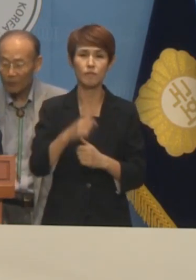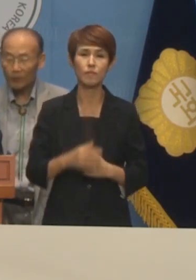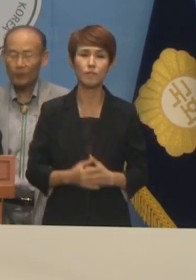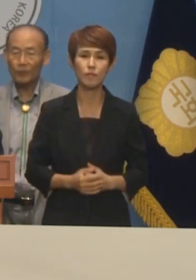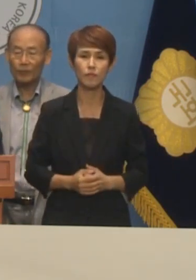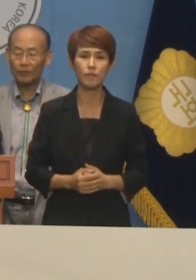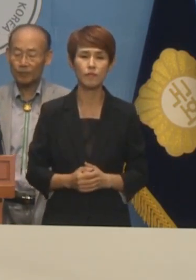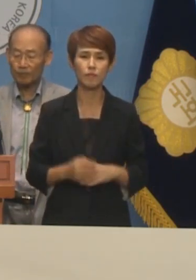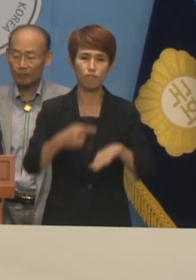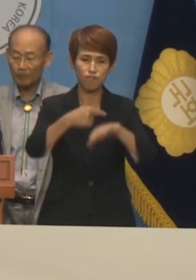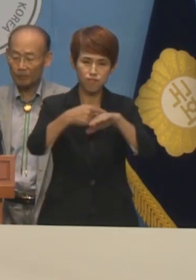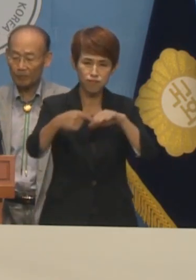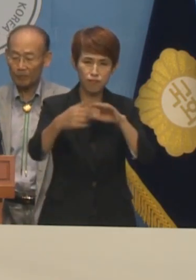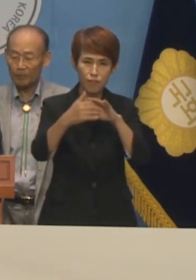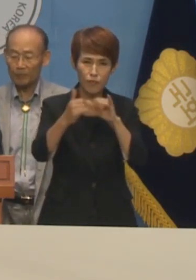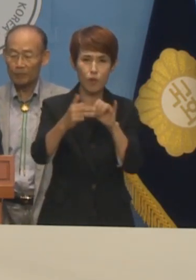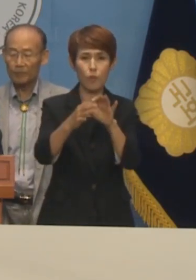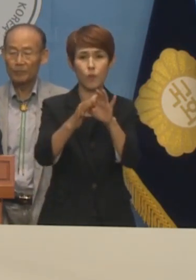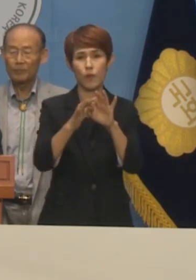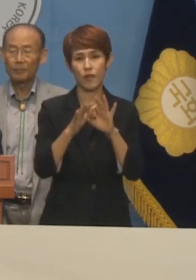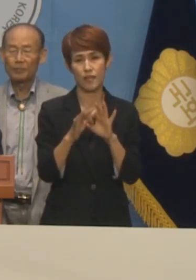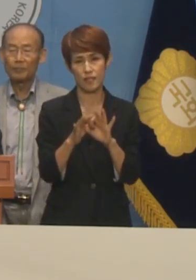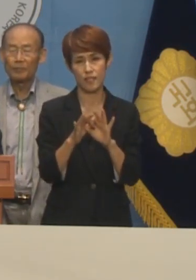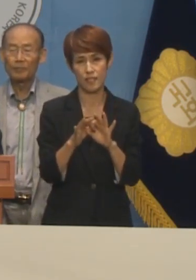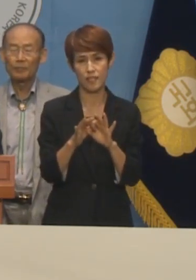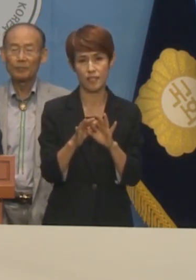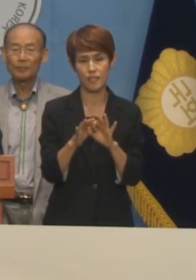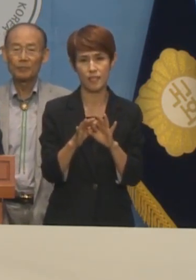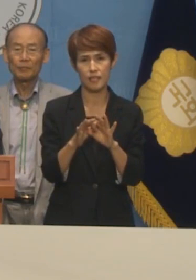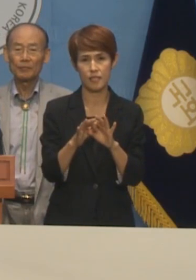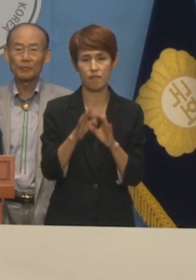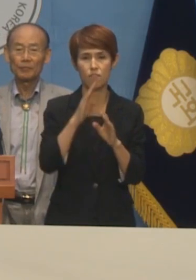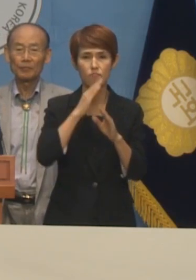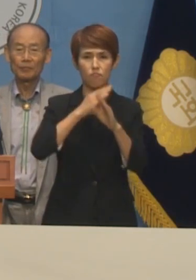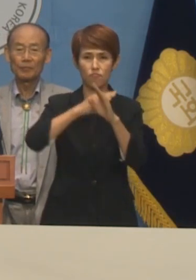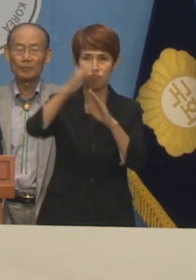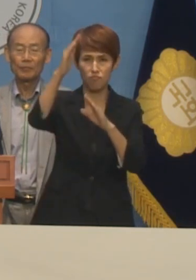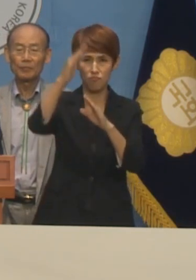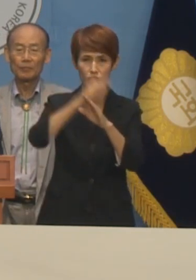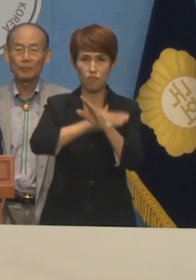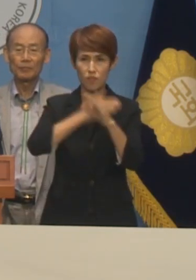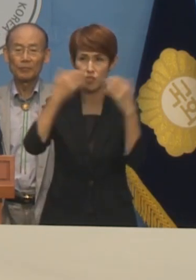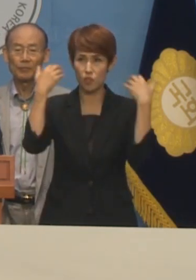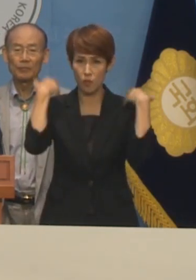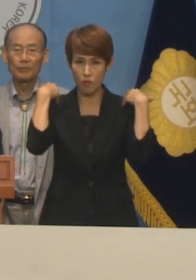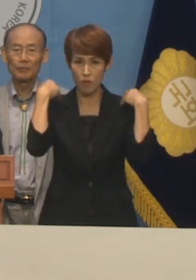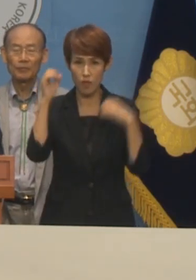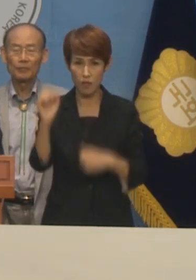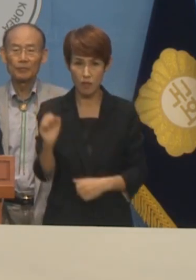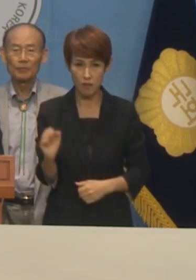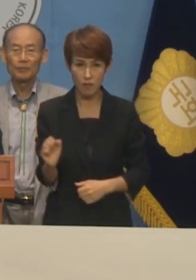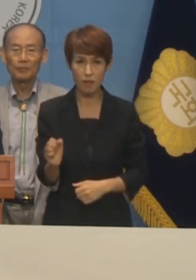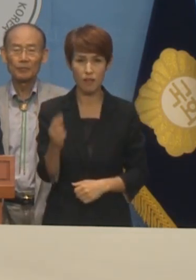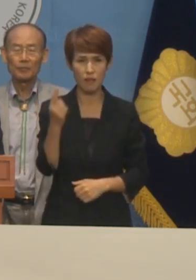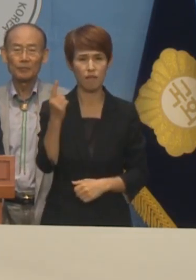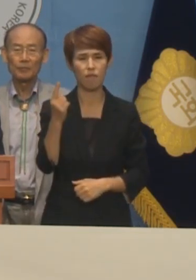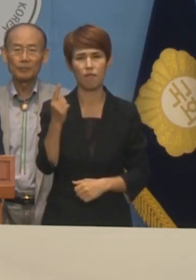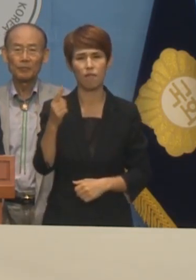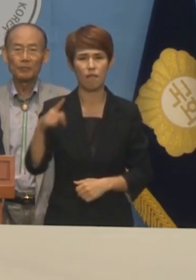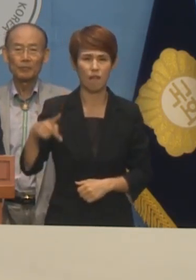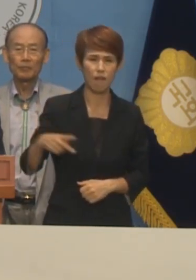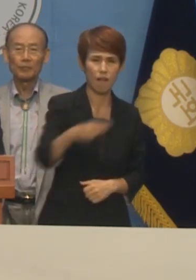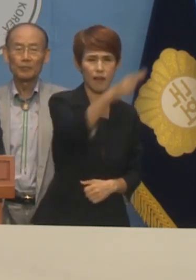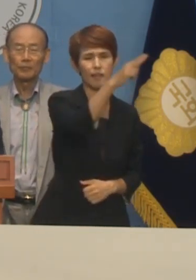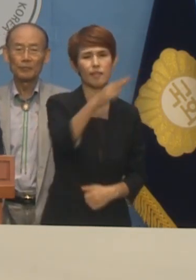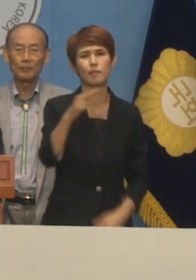공유해온 동족 간의 관계는 남이나 북우 정권에 의해 하루아침에 끊어버릴